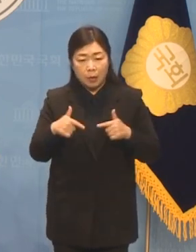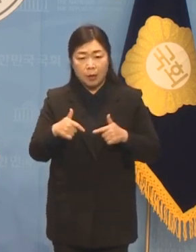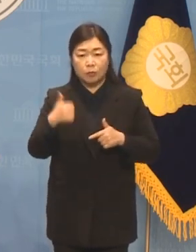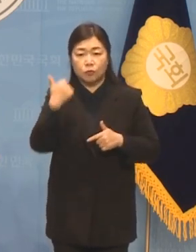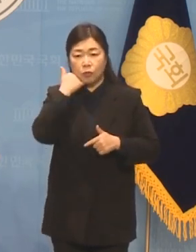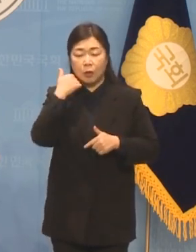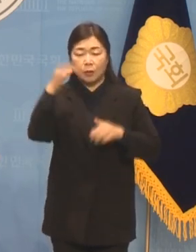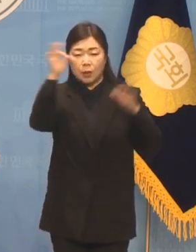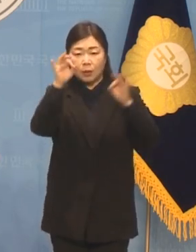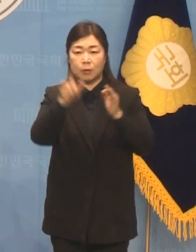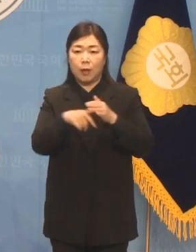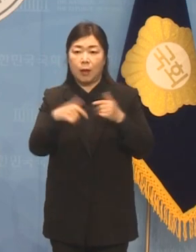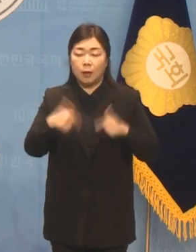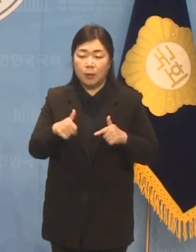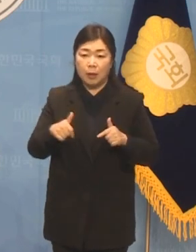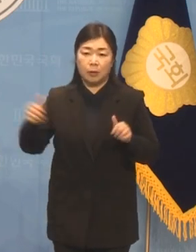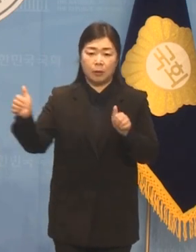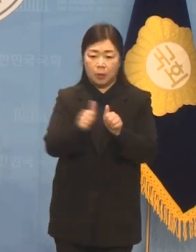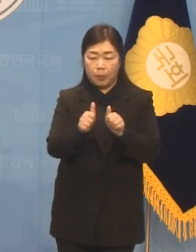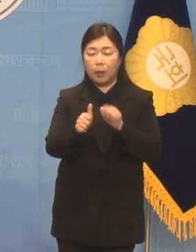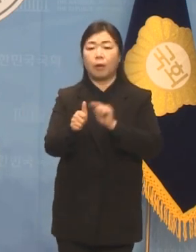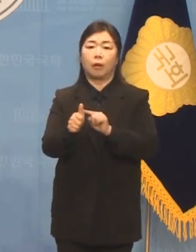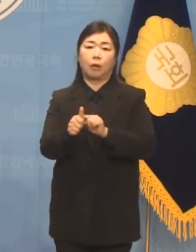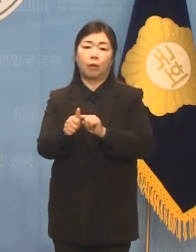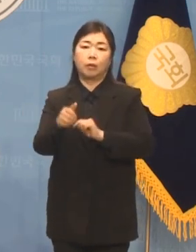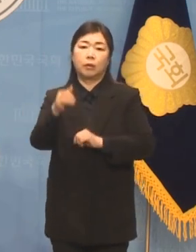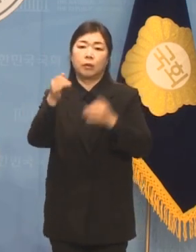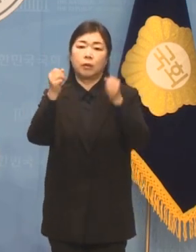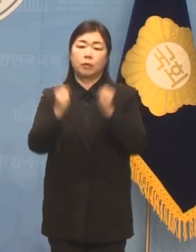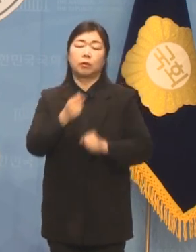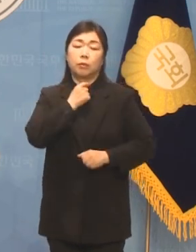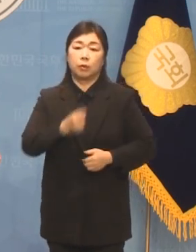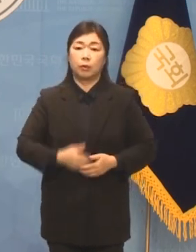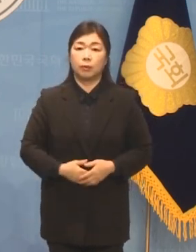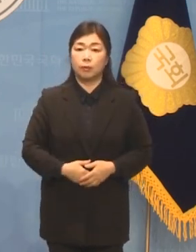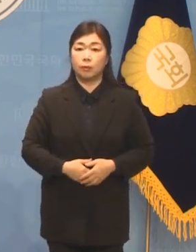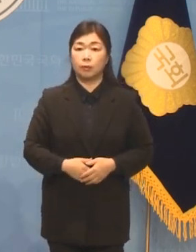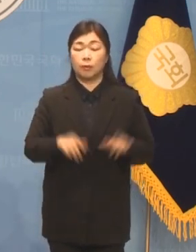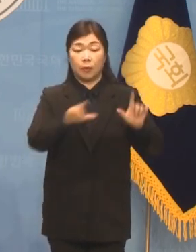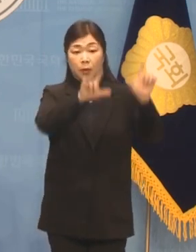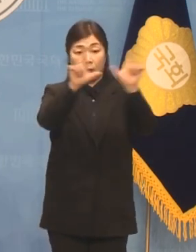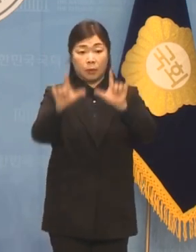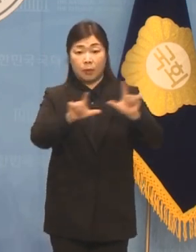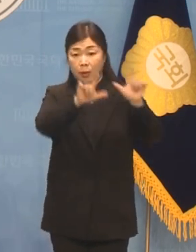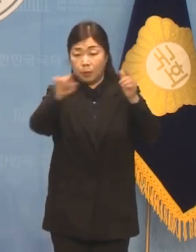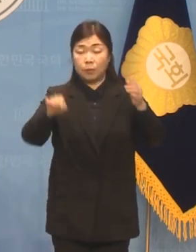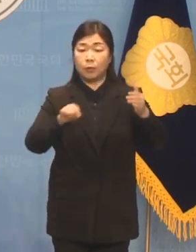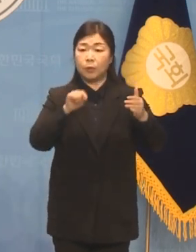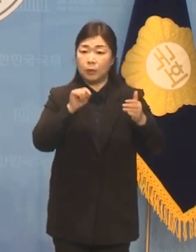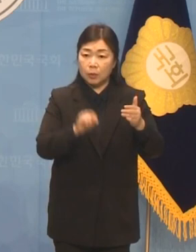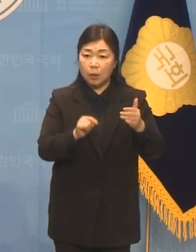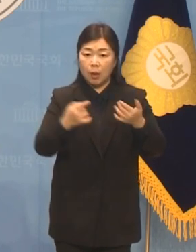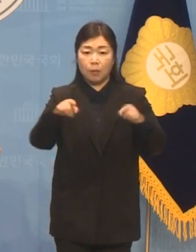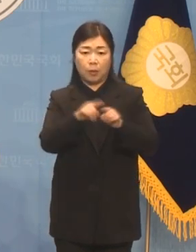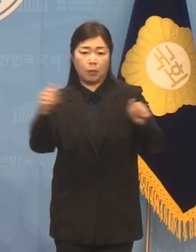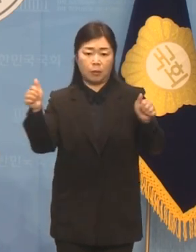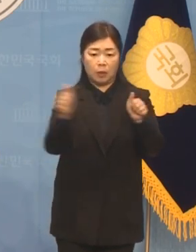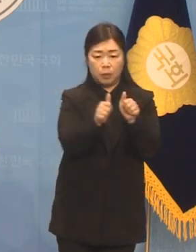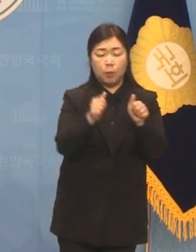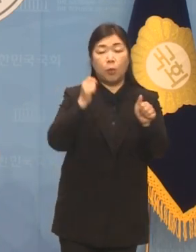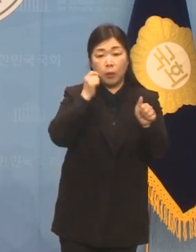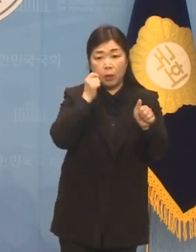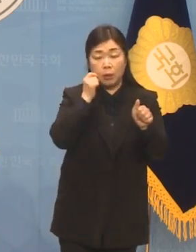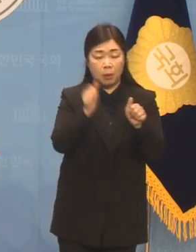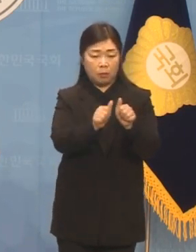사회가 놓치고 있는 사람들, 삶의 그늘을 걷어내지 못하고 소외의 그늘에 갇혀있는 사람들, 이